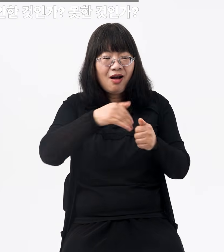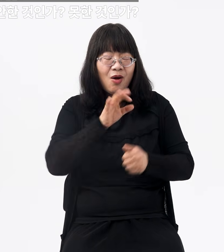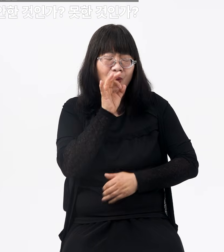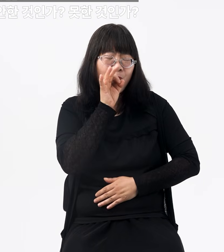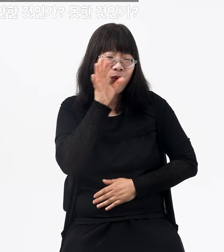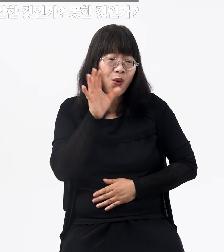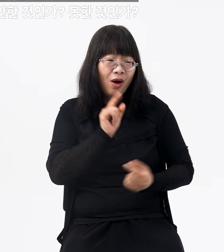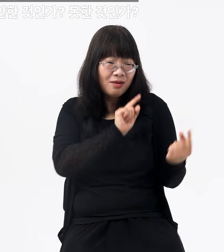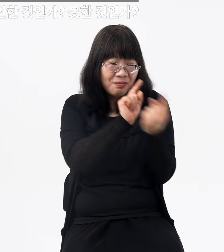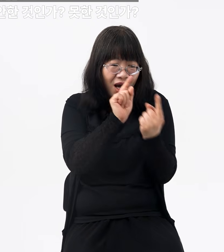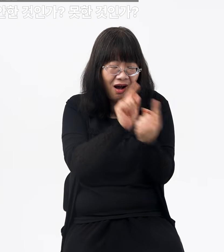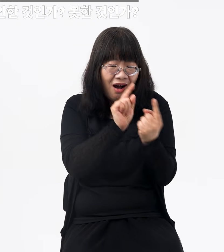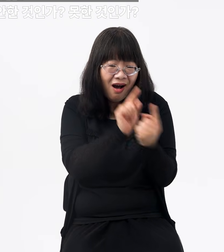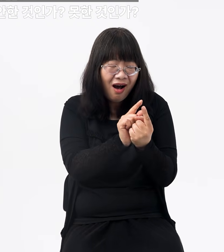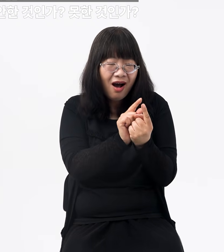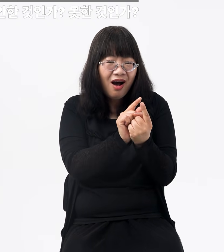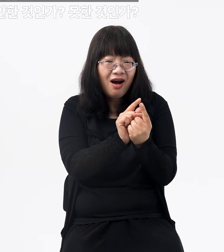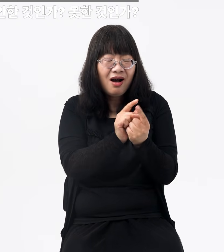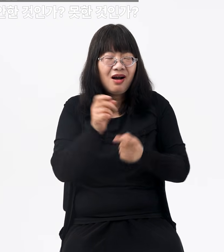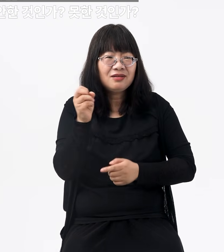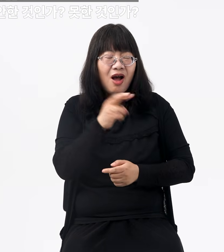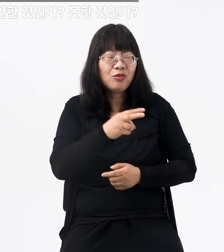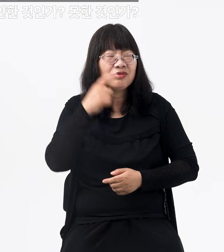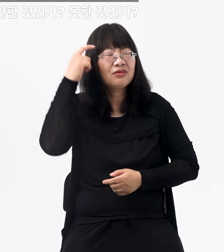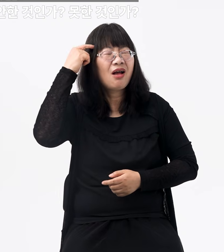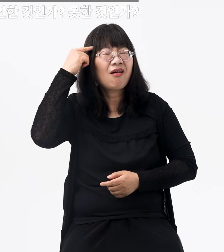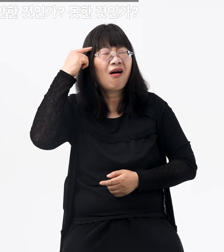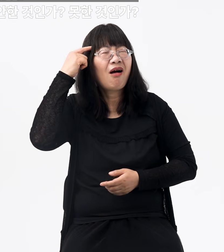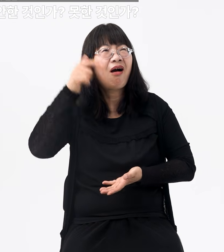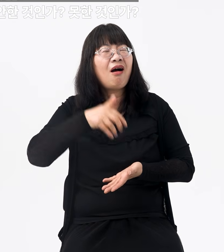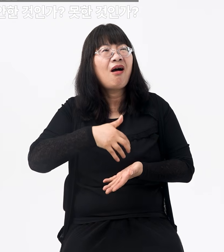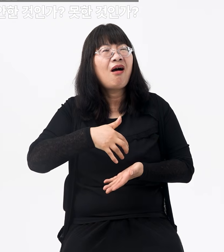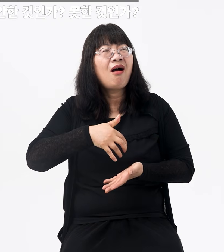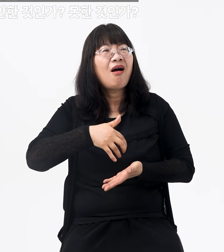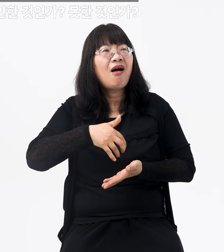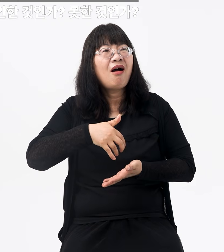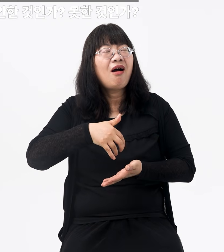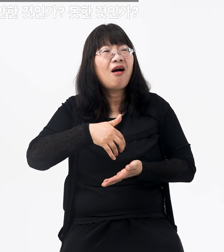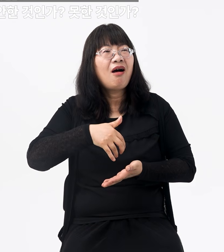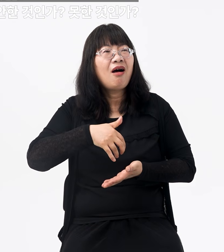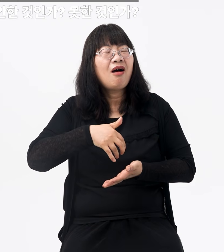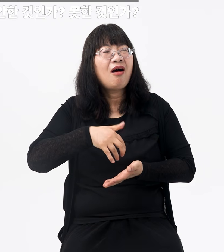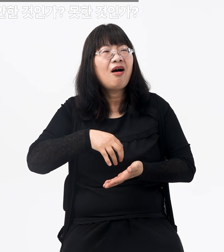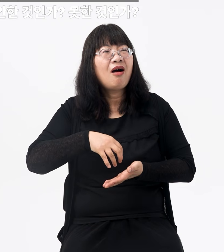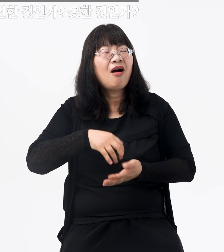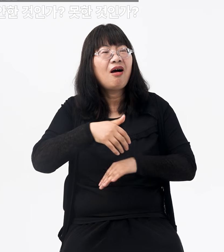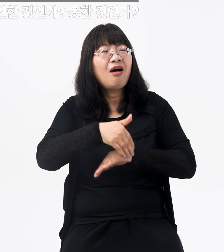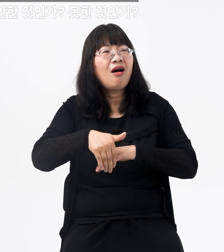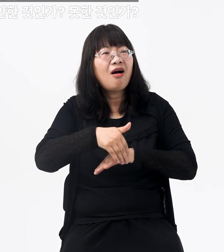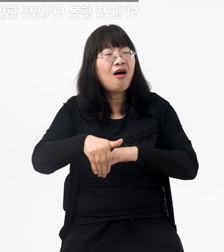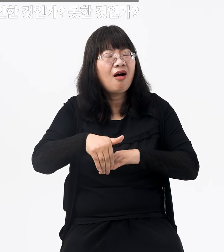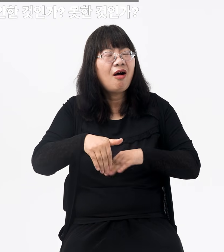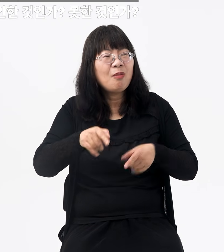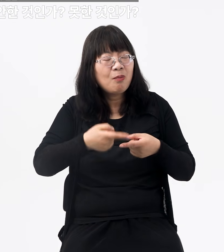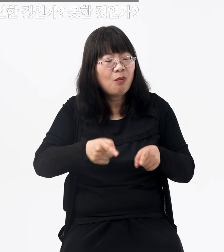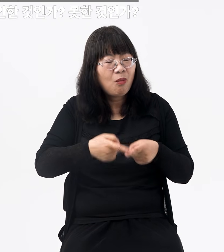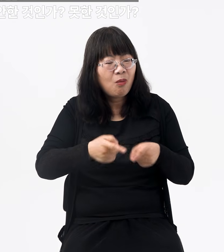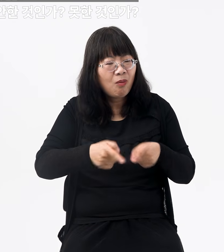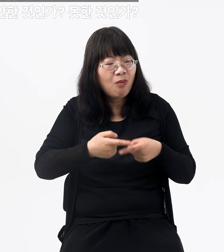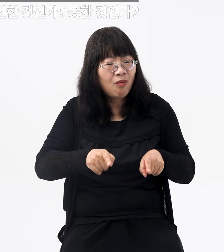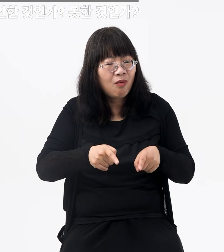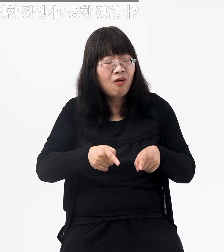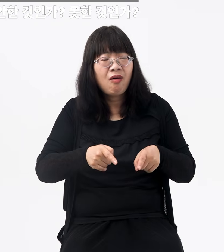우린 자꾸 계산을 하게 되고 분석을 하게 되고 평가를 해서